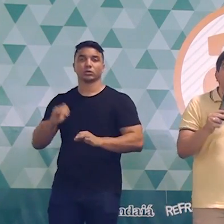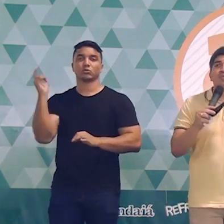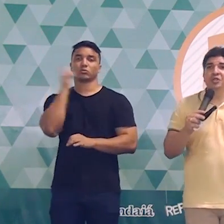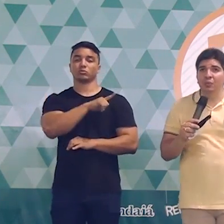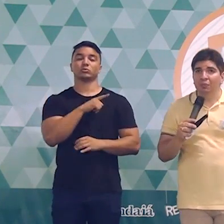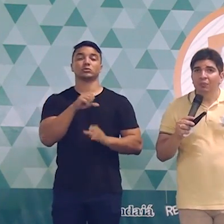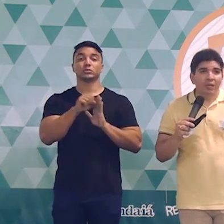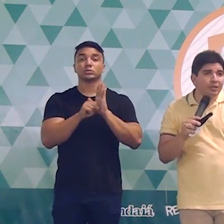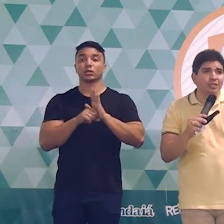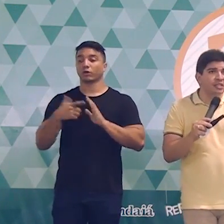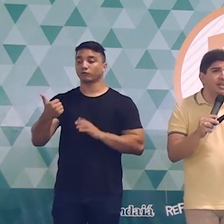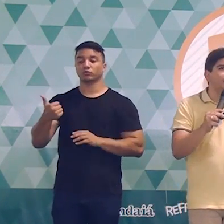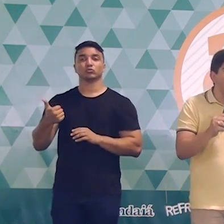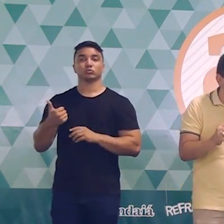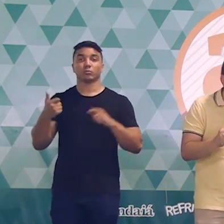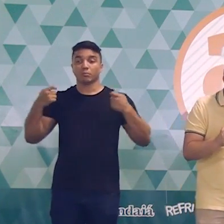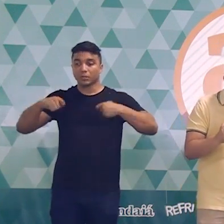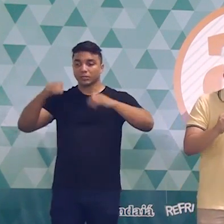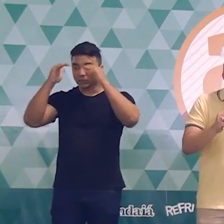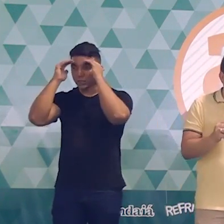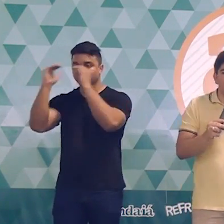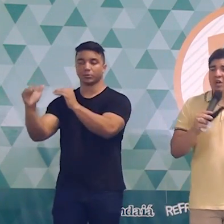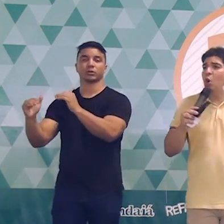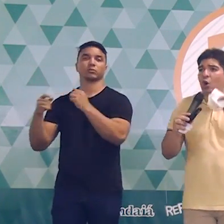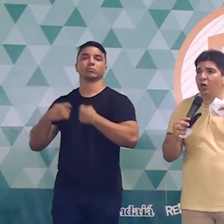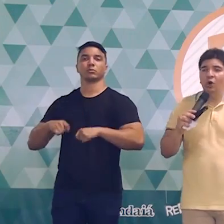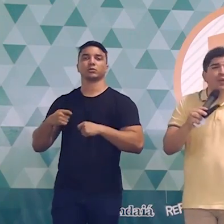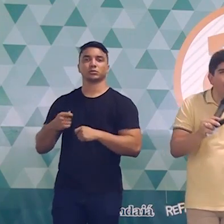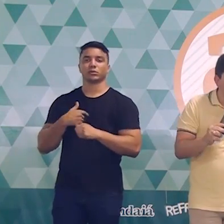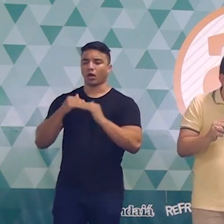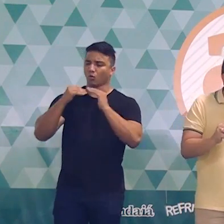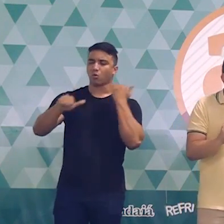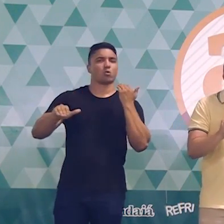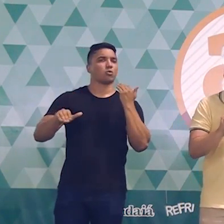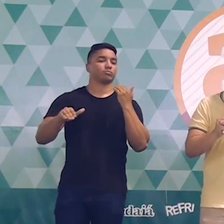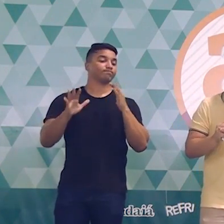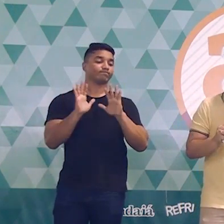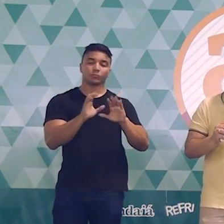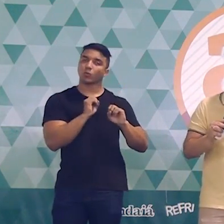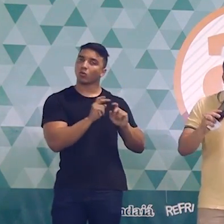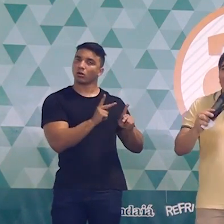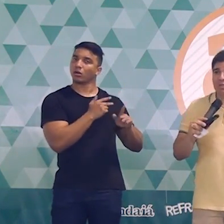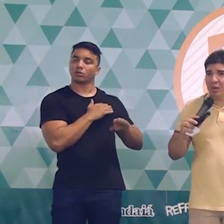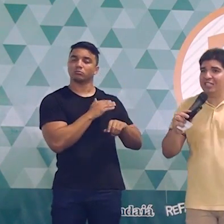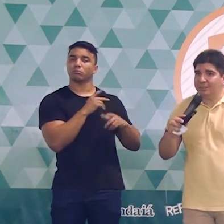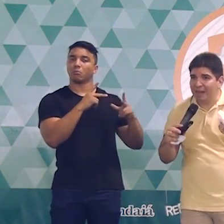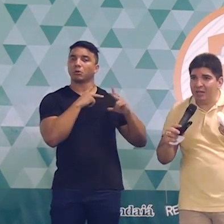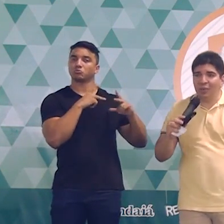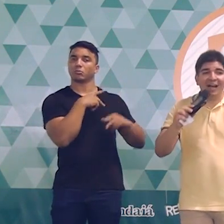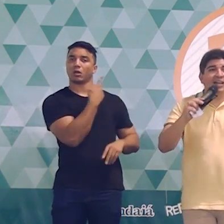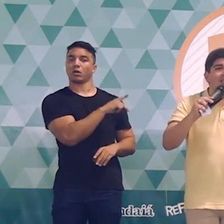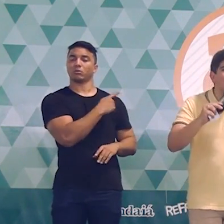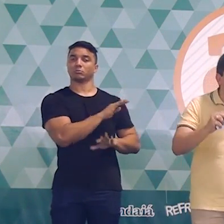conquistadas no século 21. Então elas têm que ser respeitadas. Se você concorda ou não, aí é uma questão pessoal. Mas o